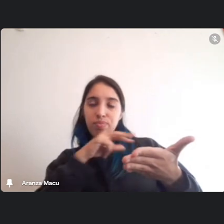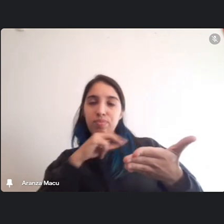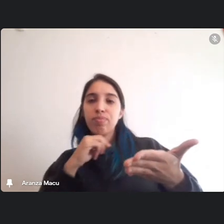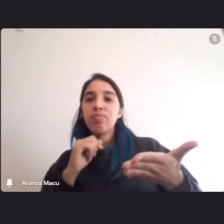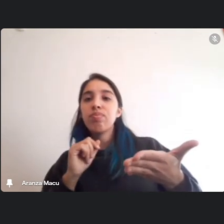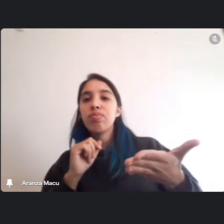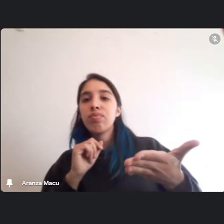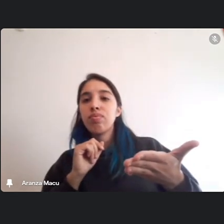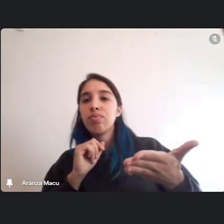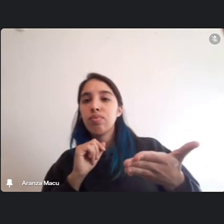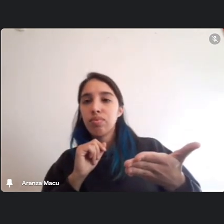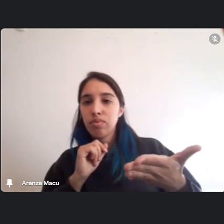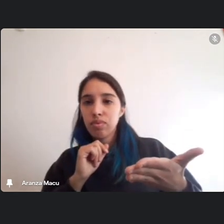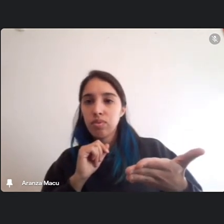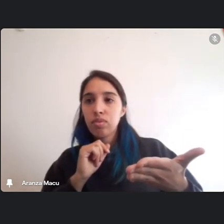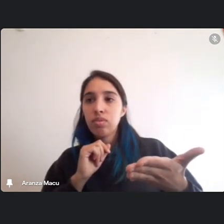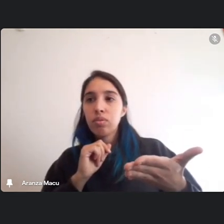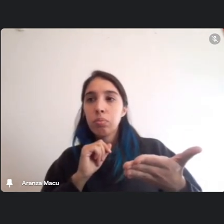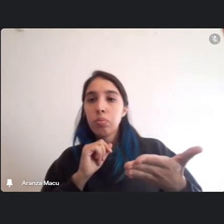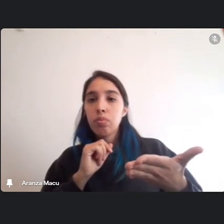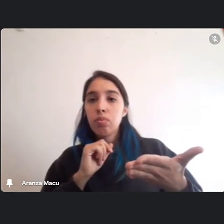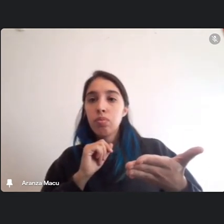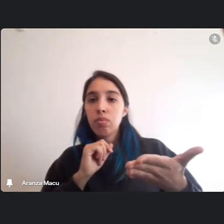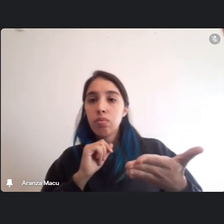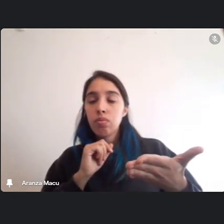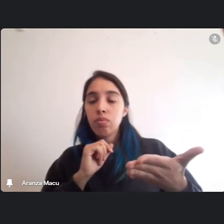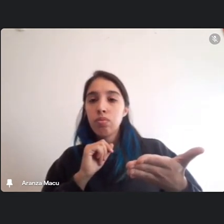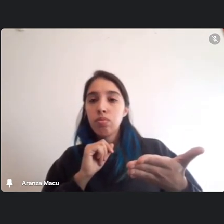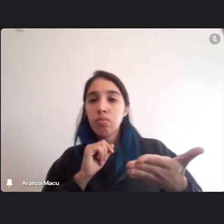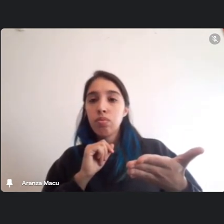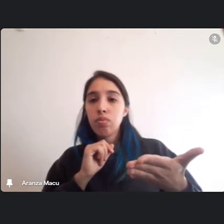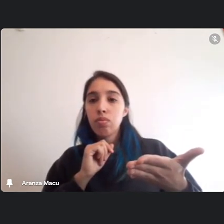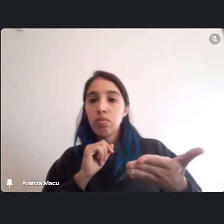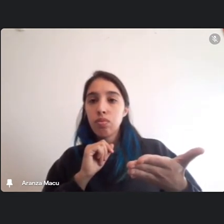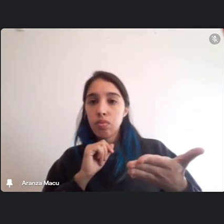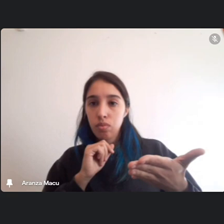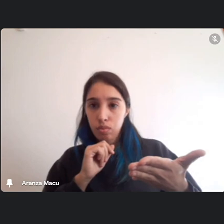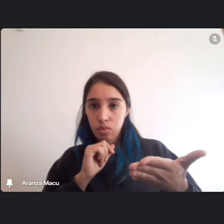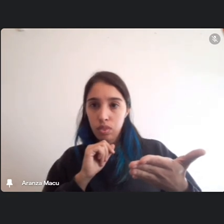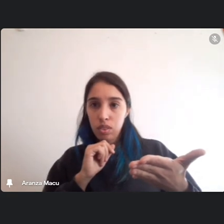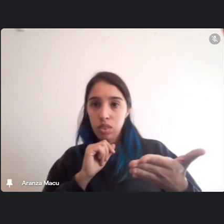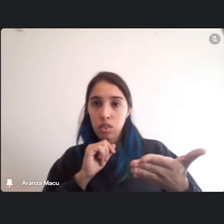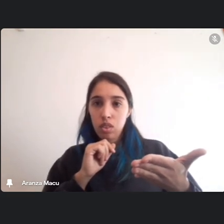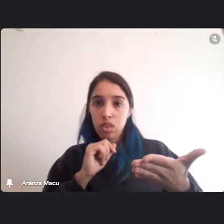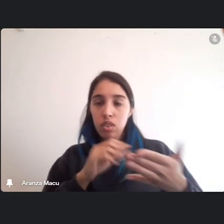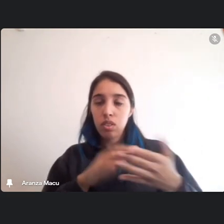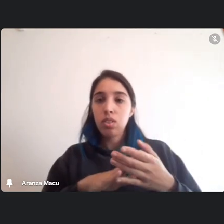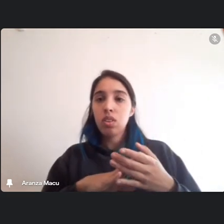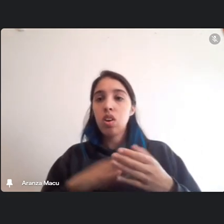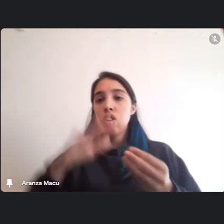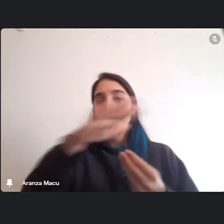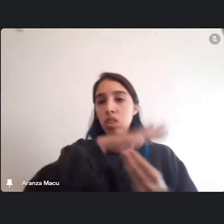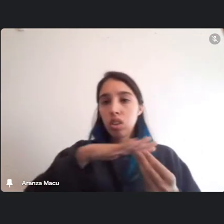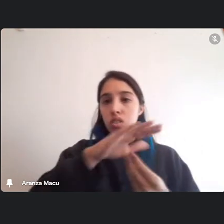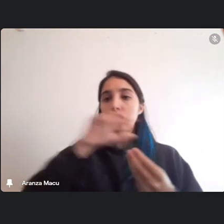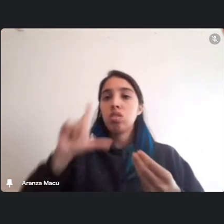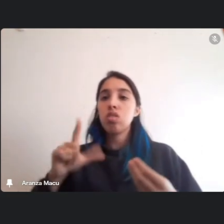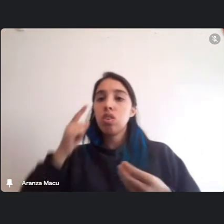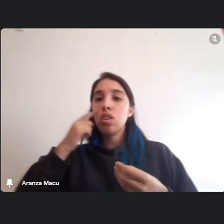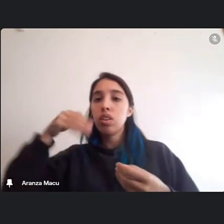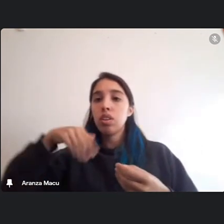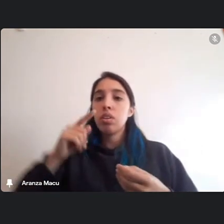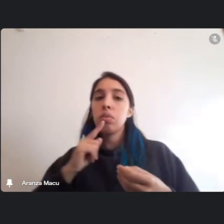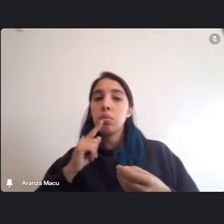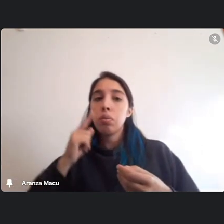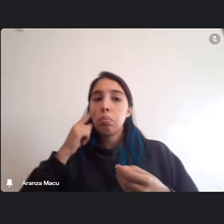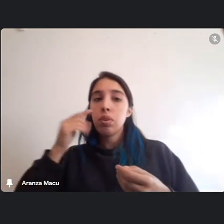Contextos limitados o con limitaciones en cuanto a los recursos, ¿sí? Porque si no hubiese sido